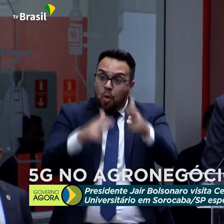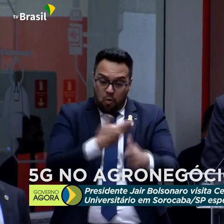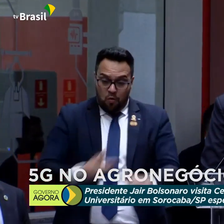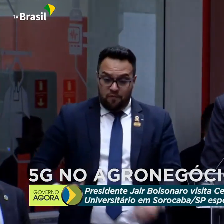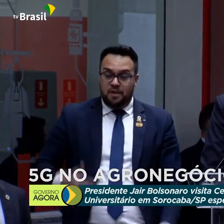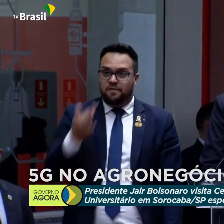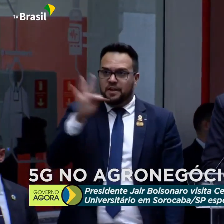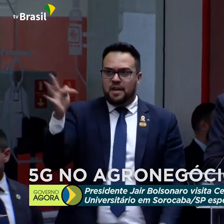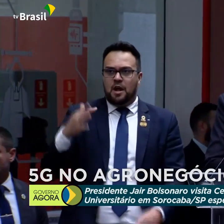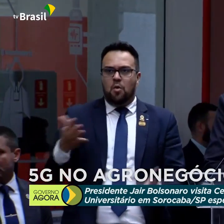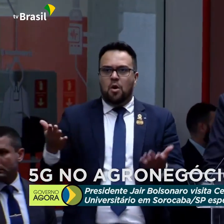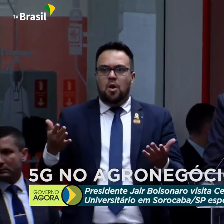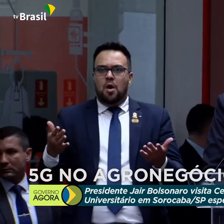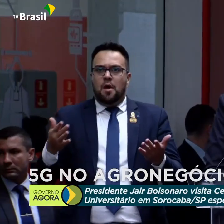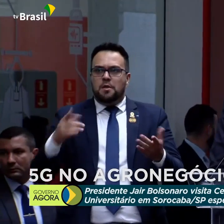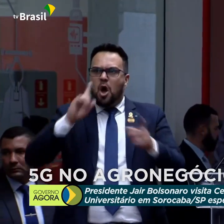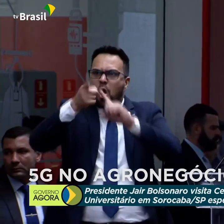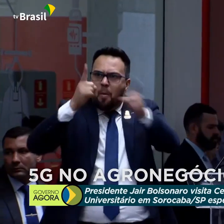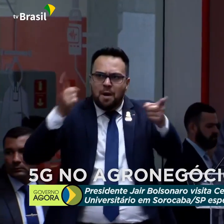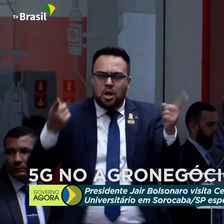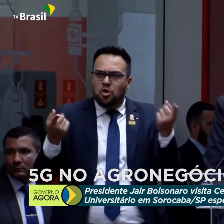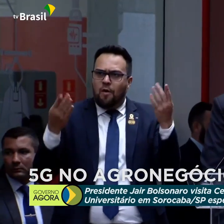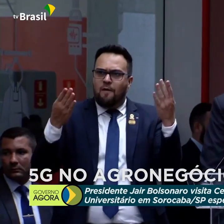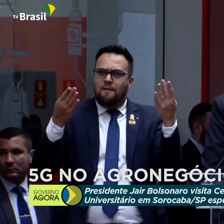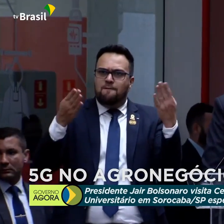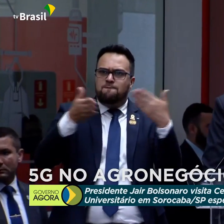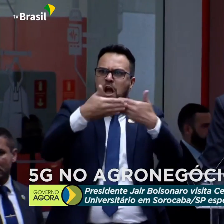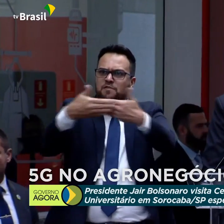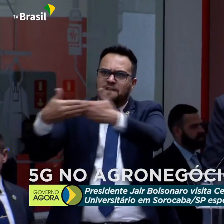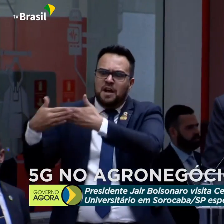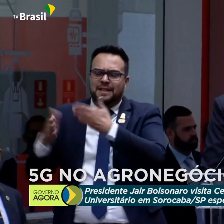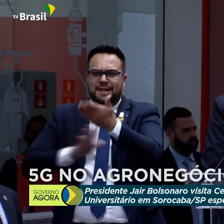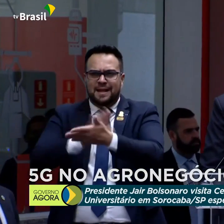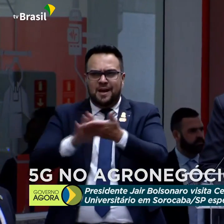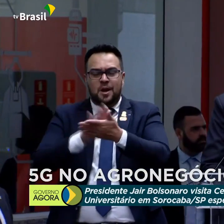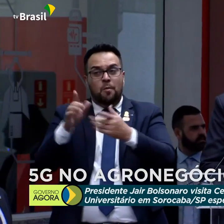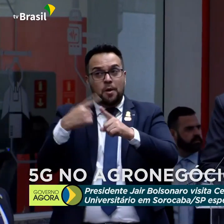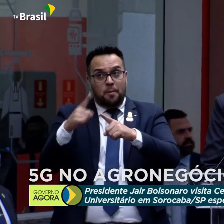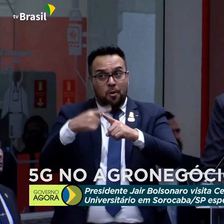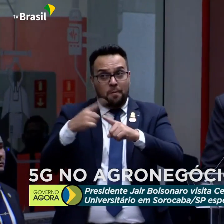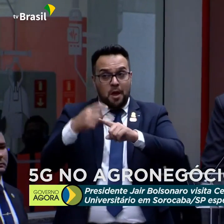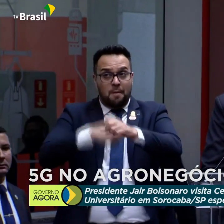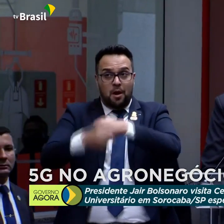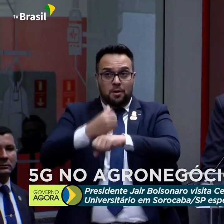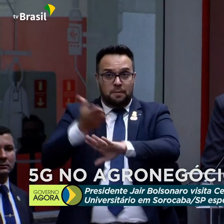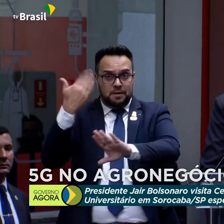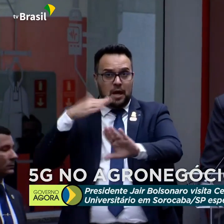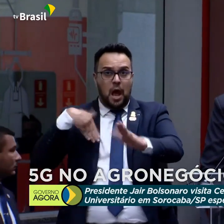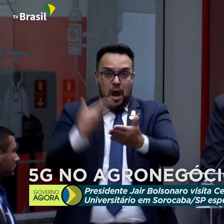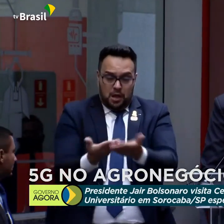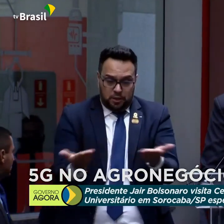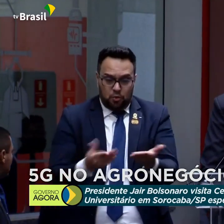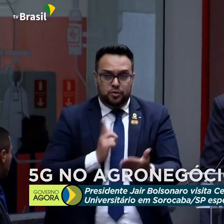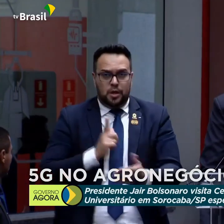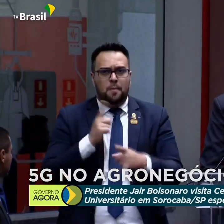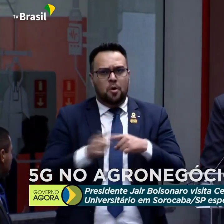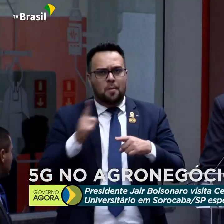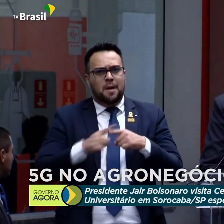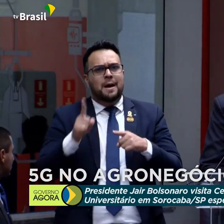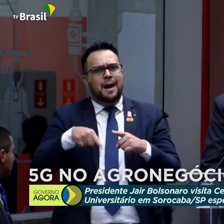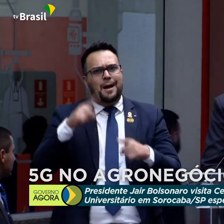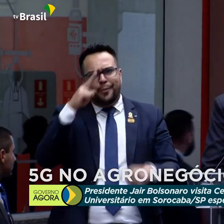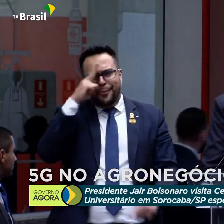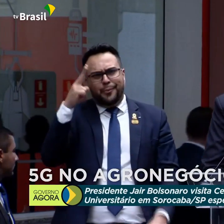que nada fosse fechado no Brasil. Porque os problemas que tínhamos no ano passado, temos em parte ainda no corrente ano, eram